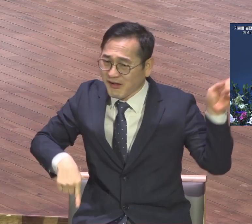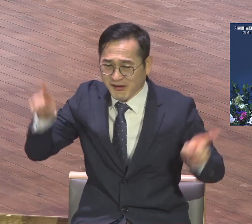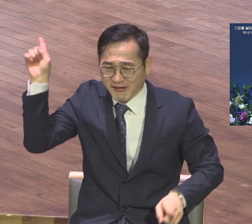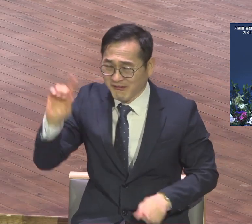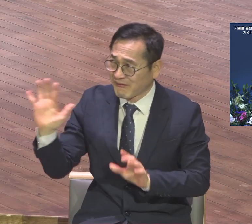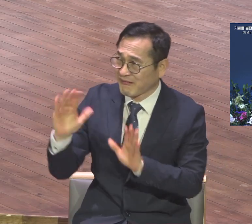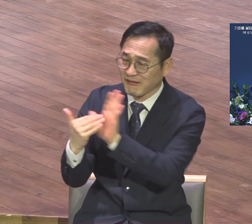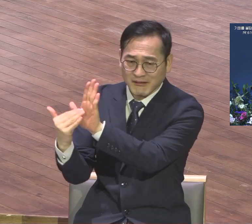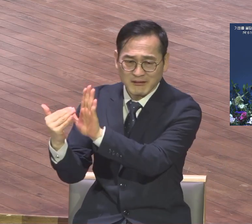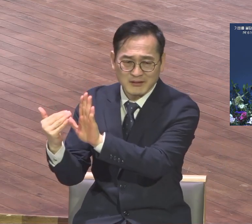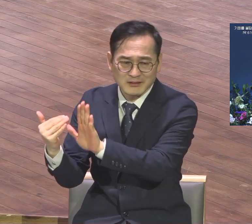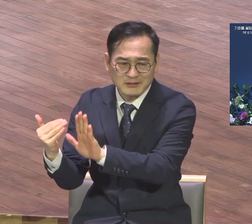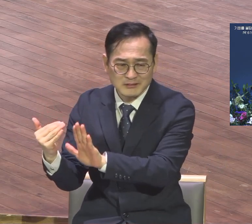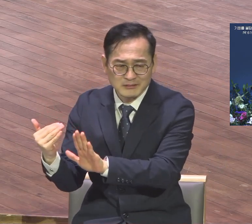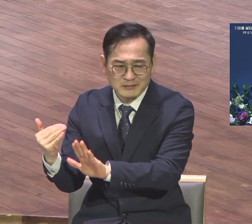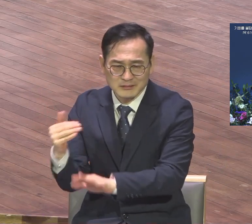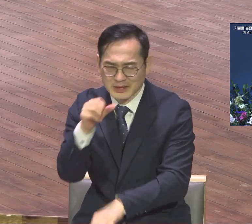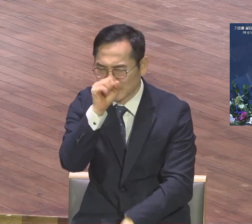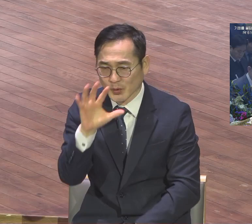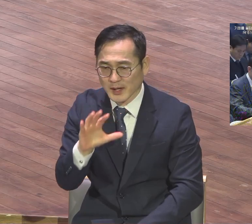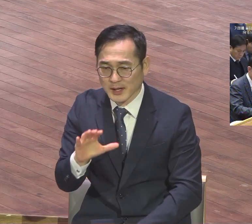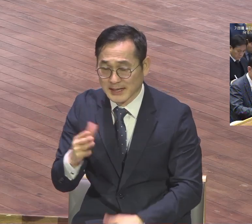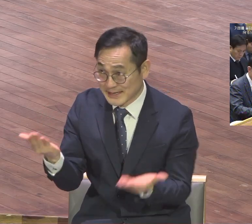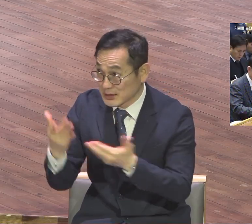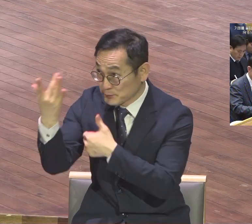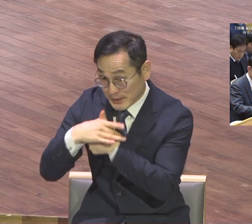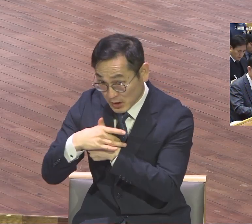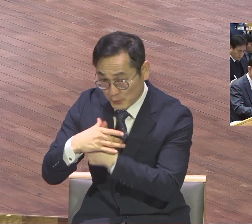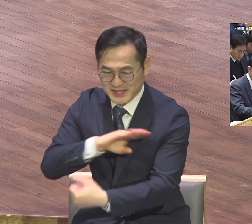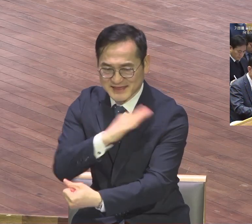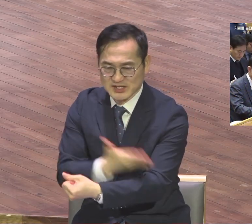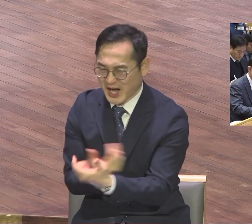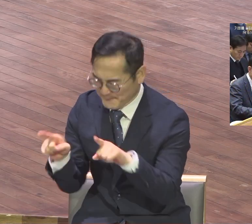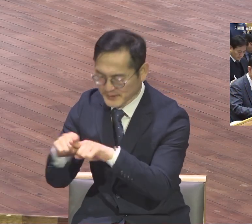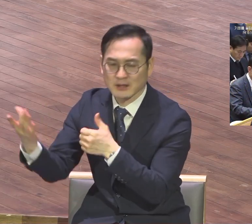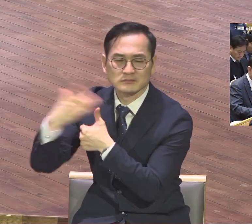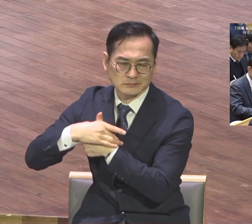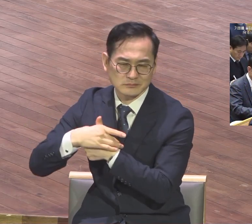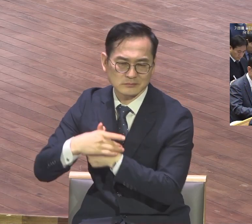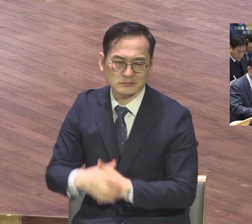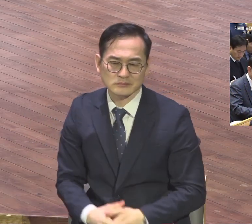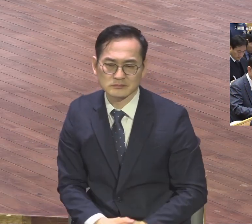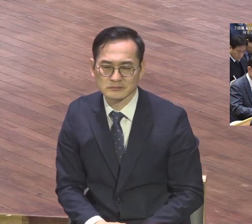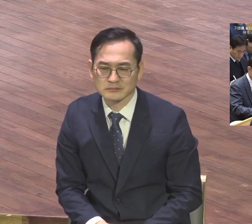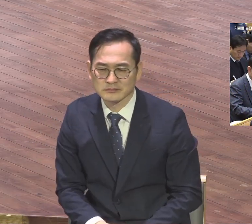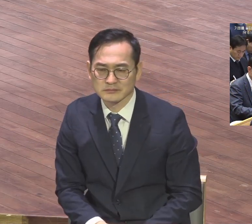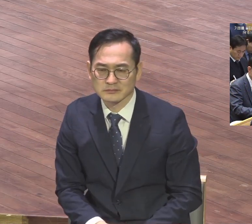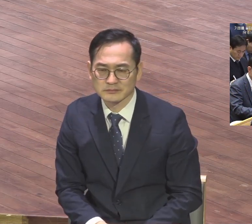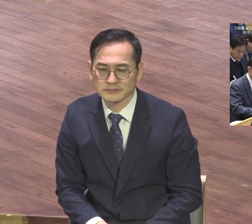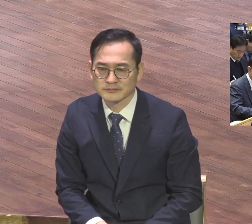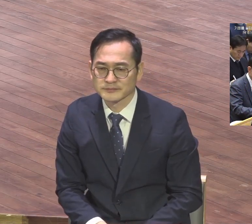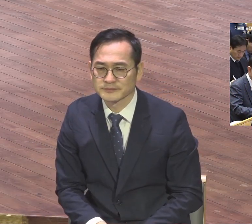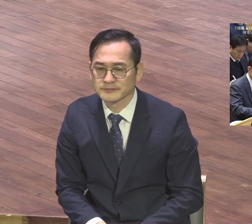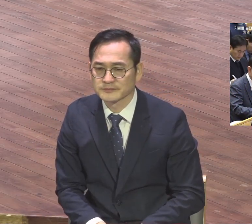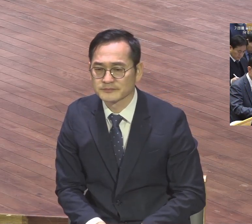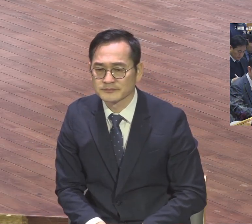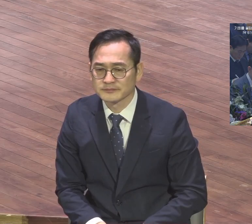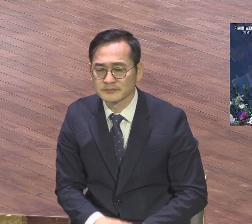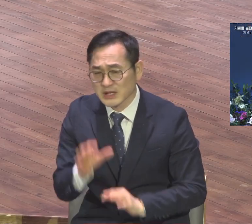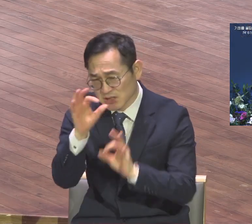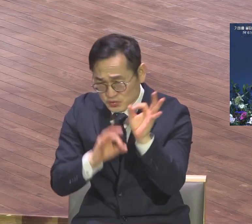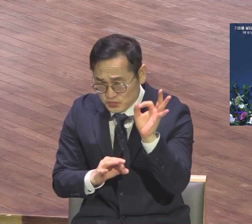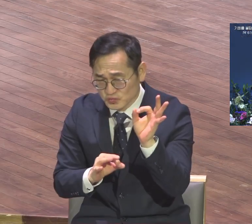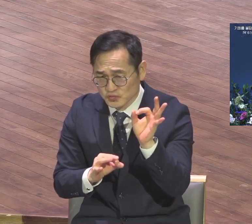직분을 주셨다는 것은요, 능력도 함께 주셨다는 것입니다. 능력도 함께 주셨다. 하나님 실수하는 분입니까? 실수한